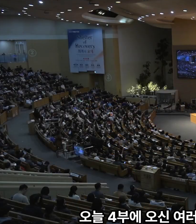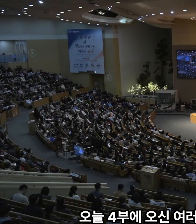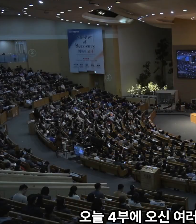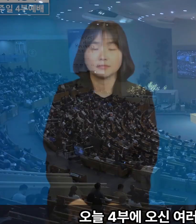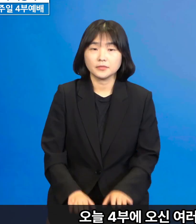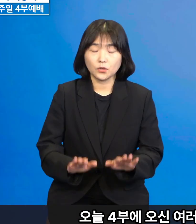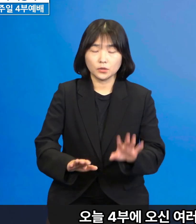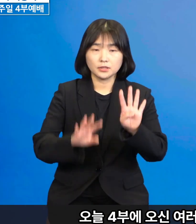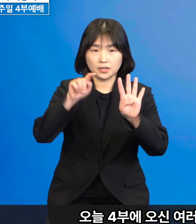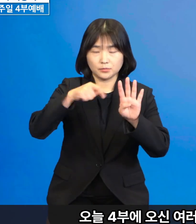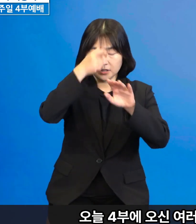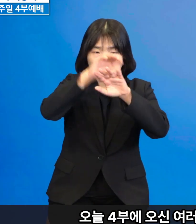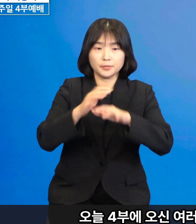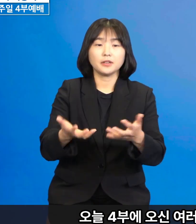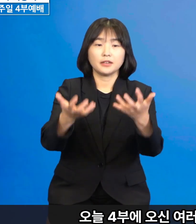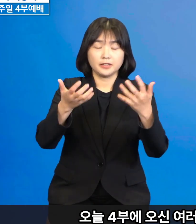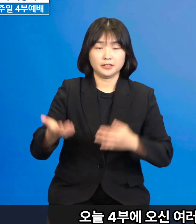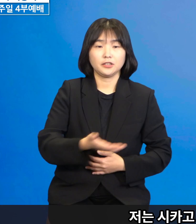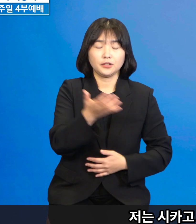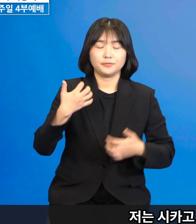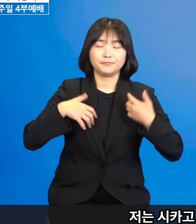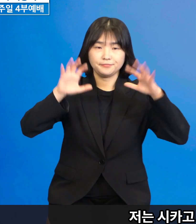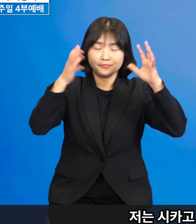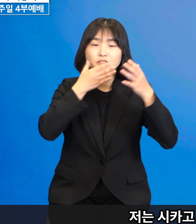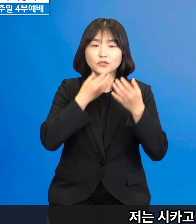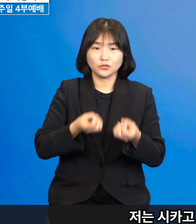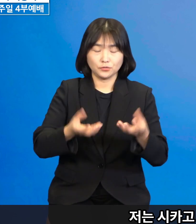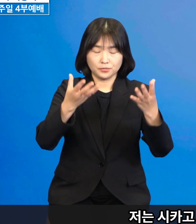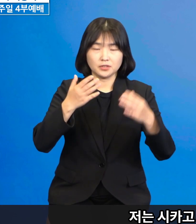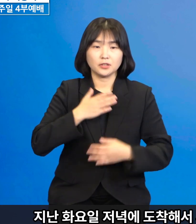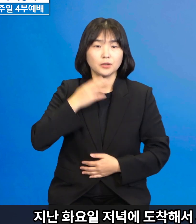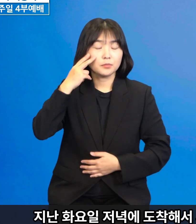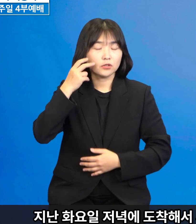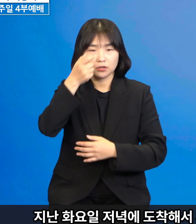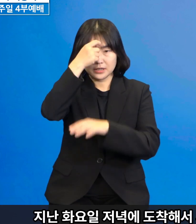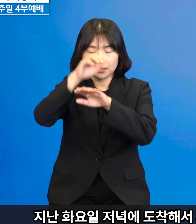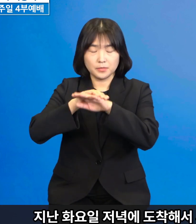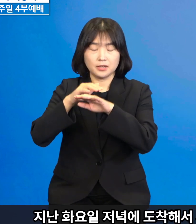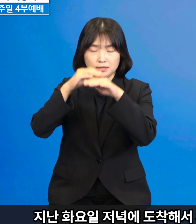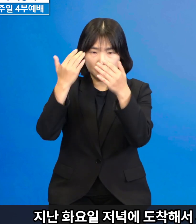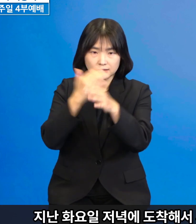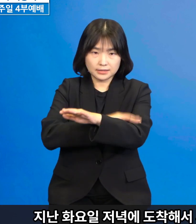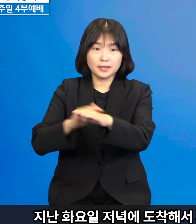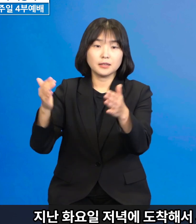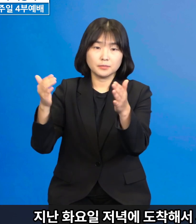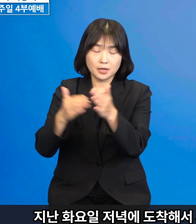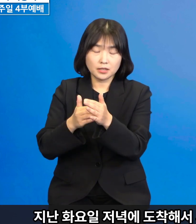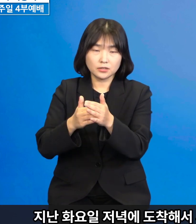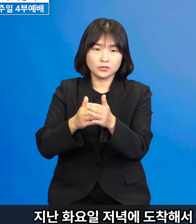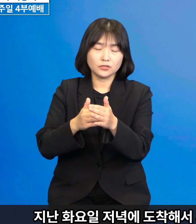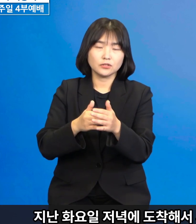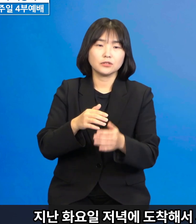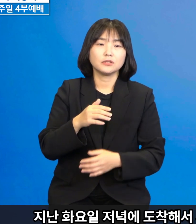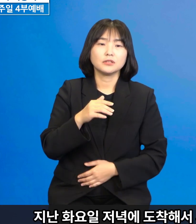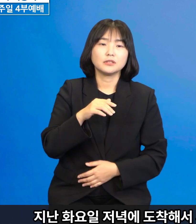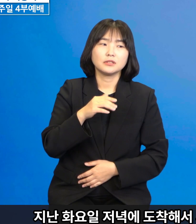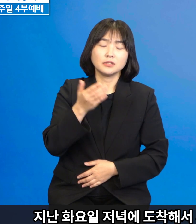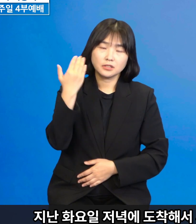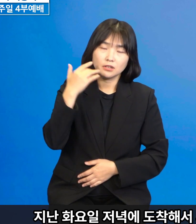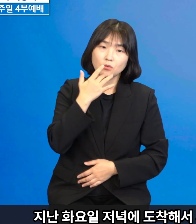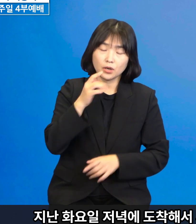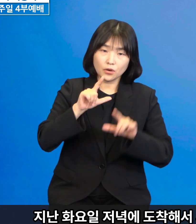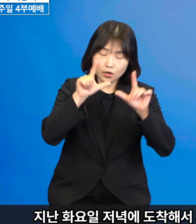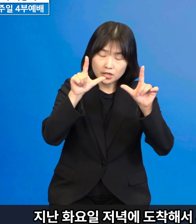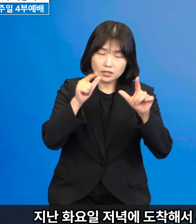네, 오늘 사부에 오신 여러분들 환영하고 축복합니다. 저는 시카고 집회를 잘 마치고 지난 화요일 저녁에 도착해서 시차